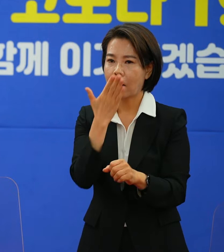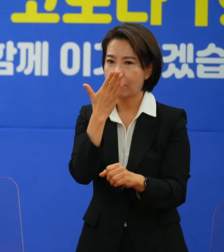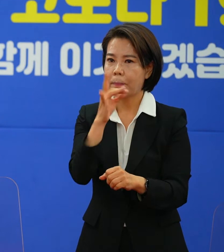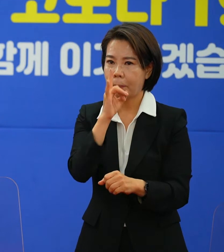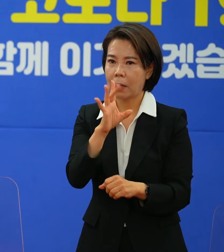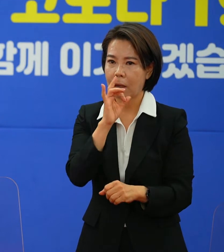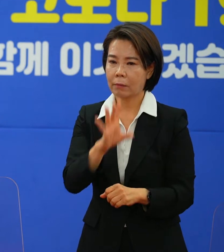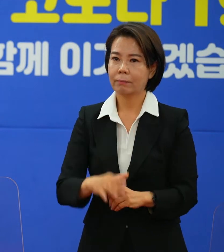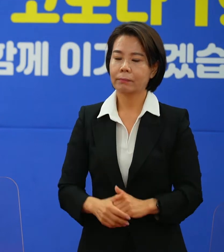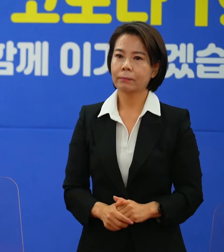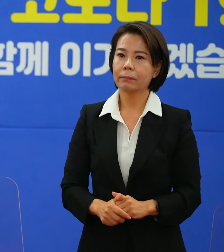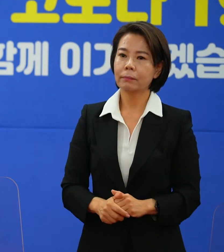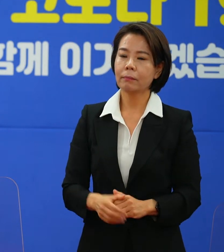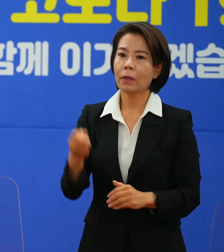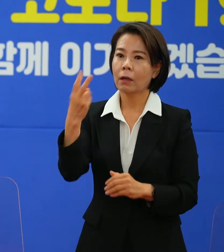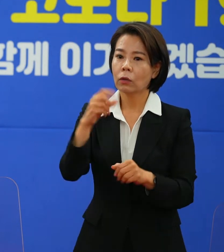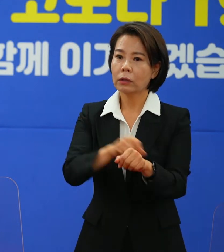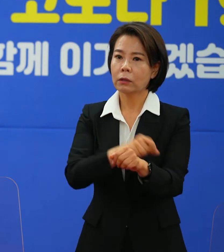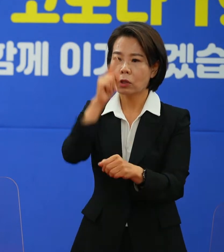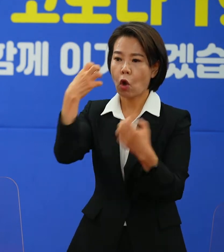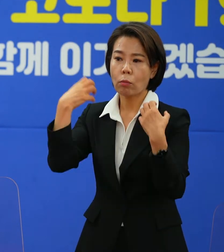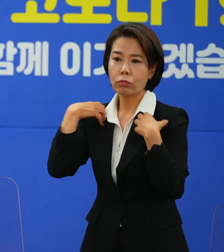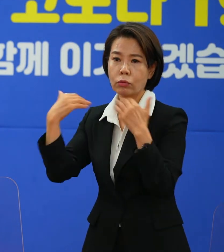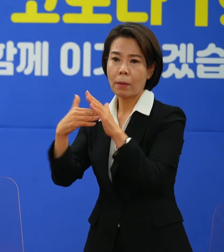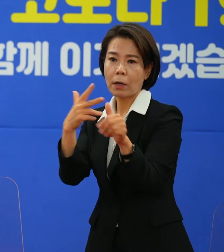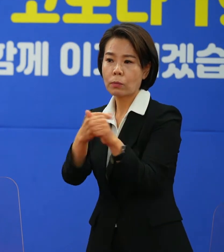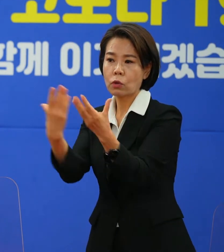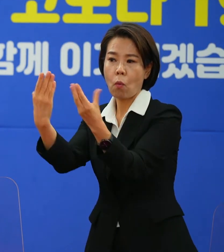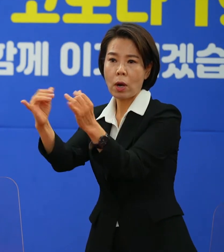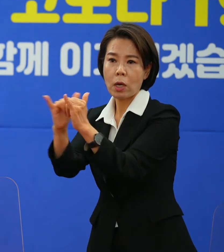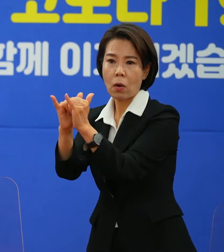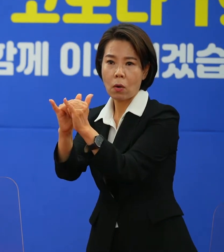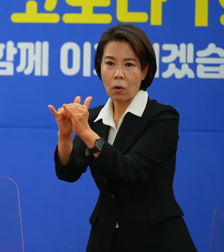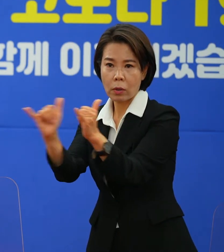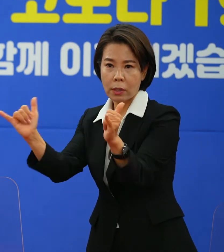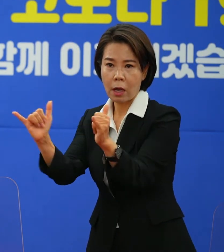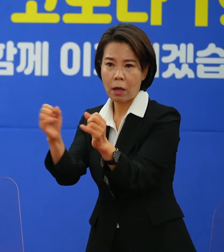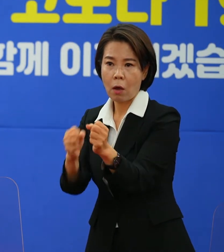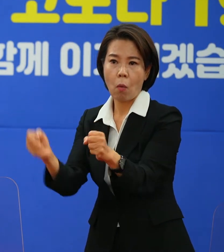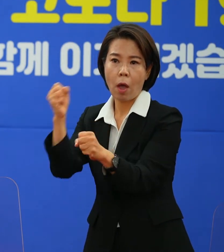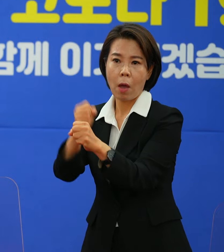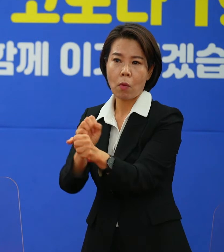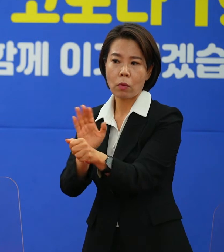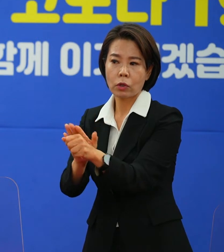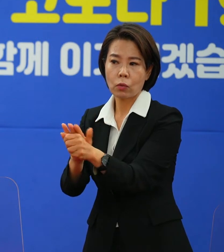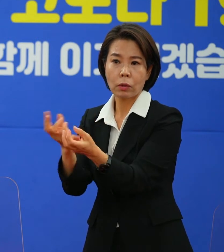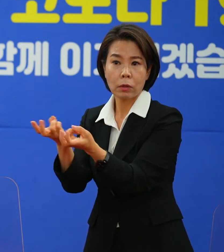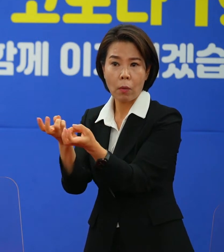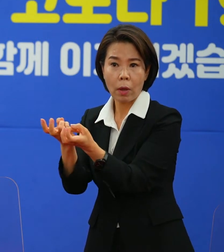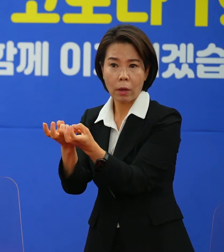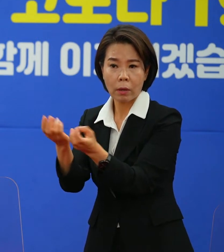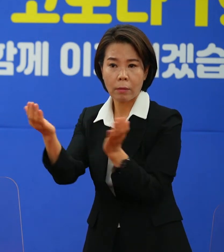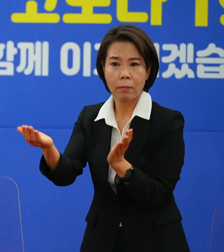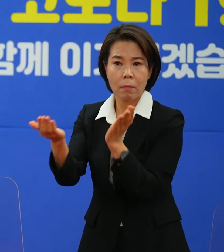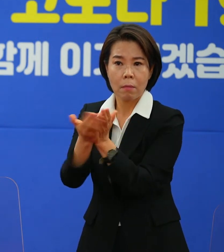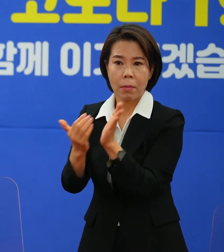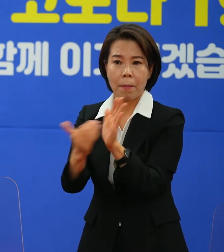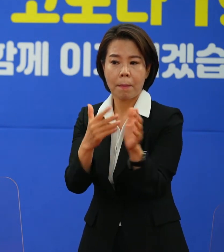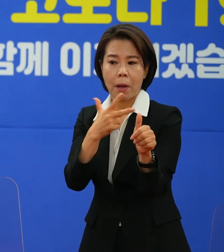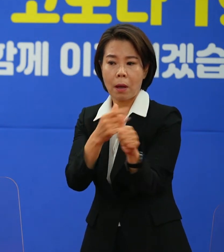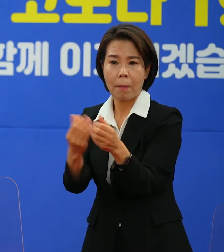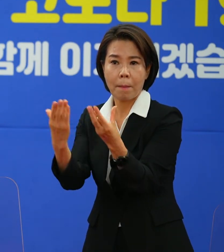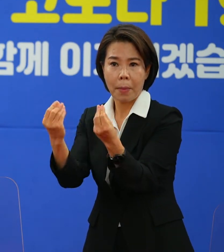없습니다. 특히 정부의 예방접종 완료자 일상회복 지원 방침에 맞춰 예방접종